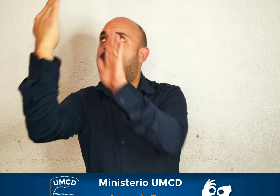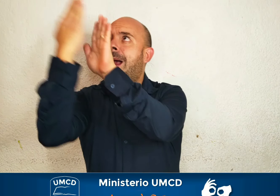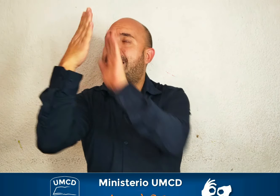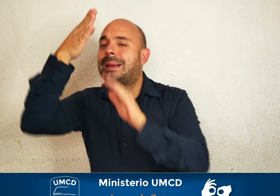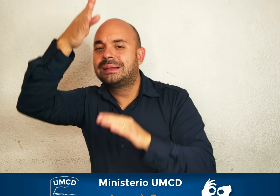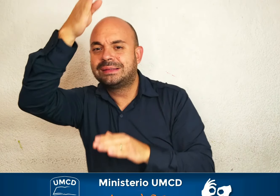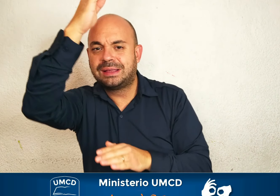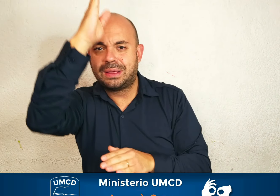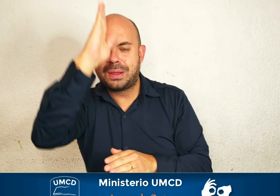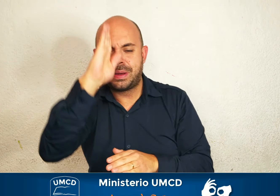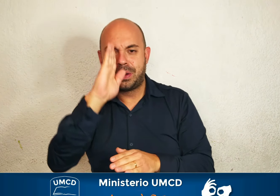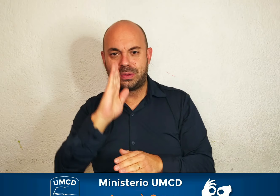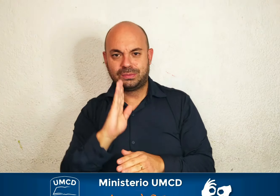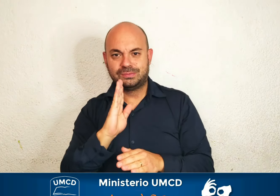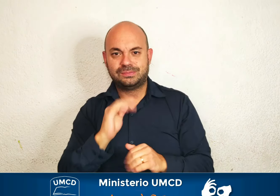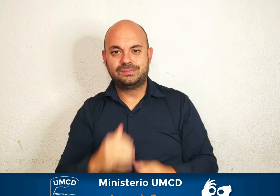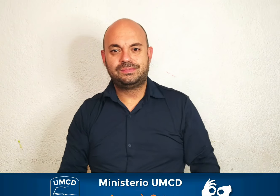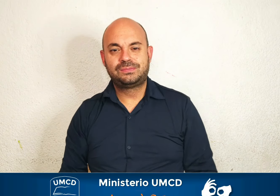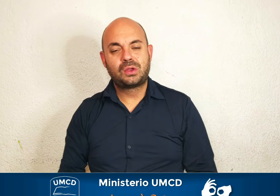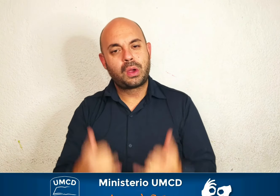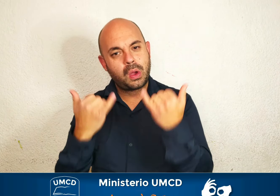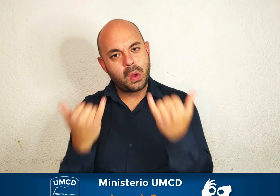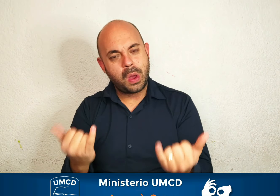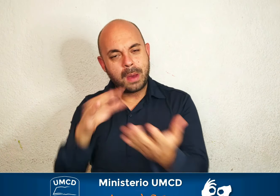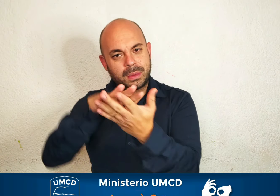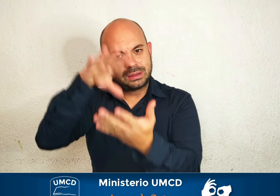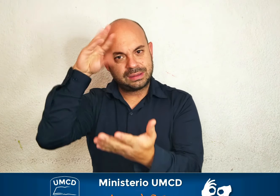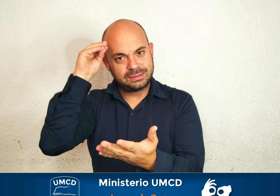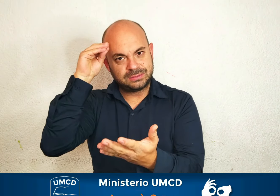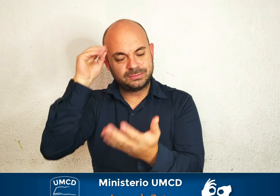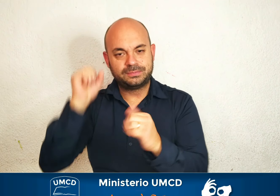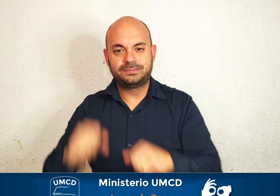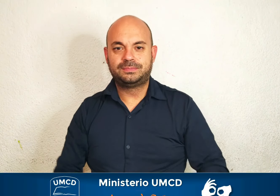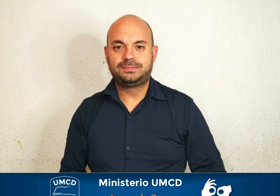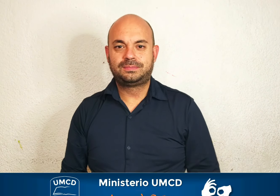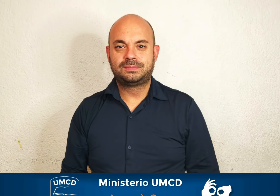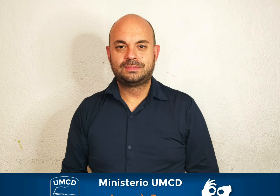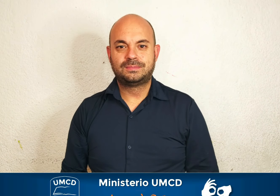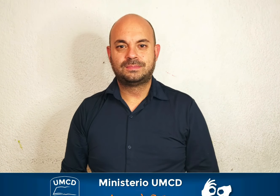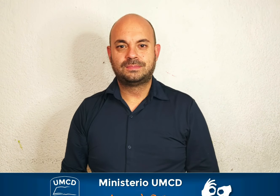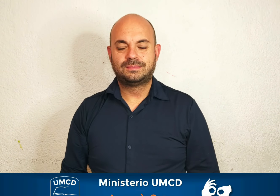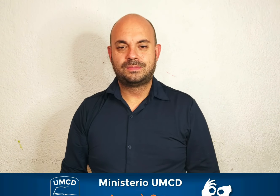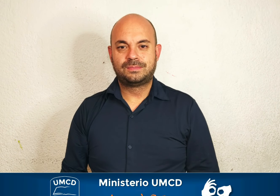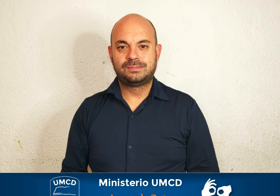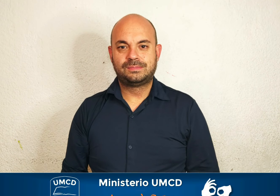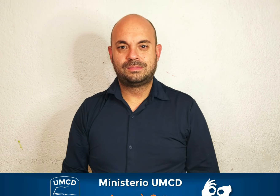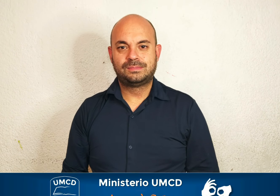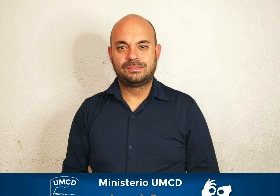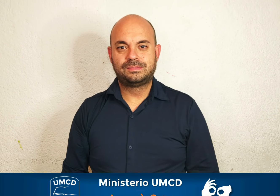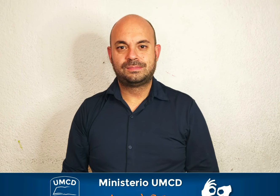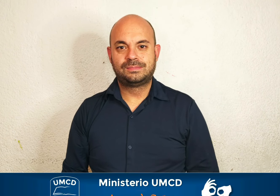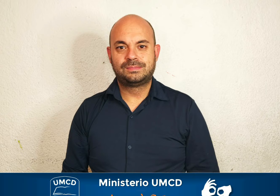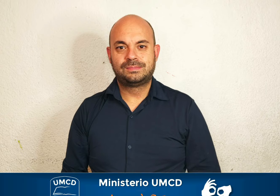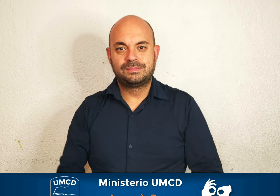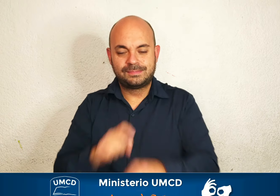con nuestras vidas amando a Dios. Es nuestra lección de hoy día en un momento con Dios.